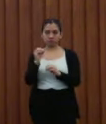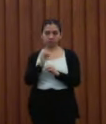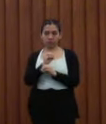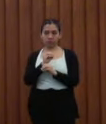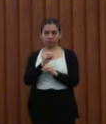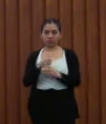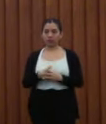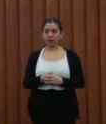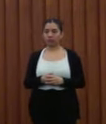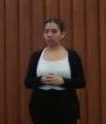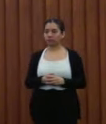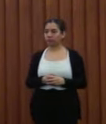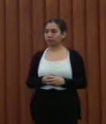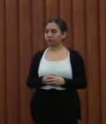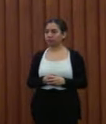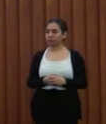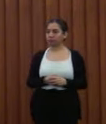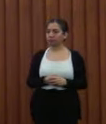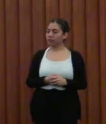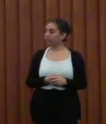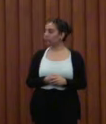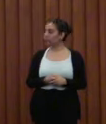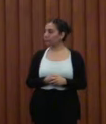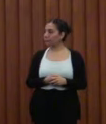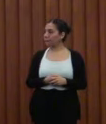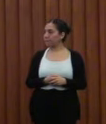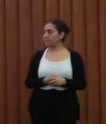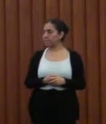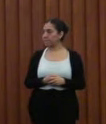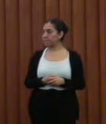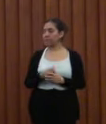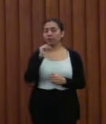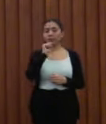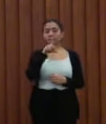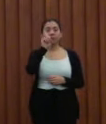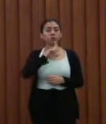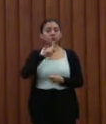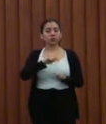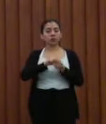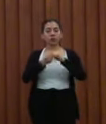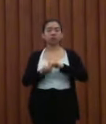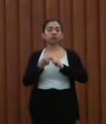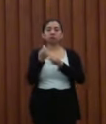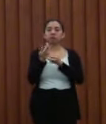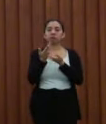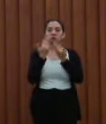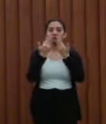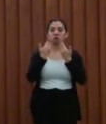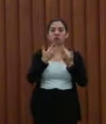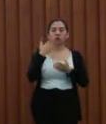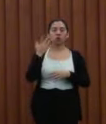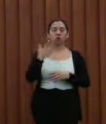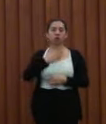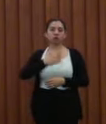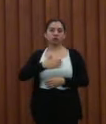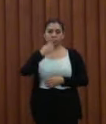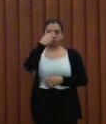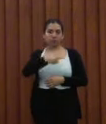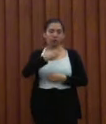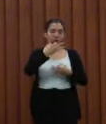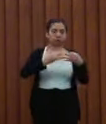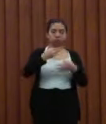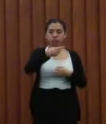más adelante, pero también son las que más grados de impunidad existen en estos casos, ¿no?